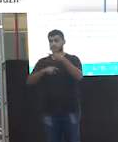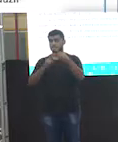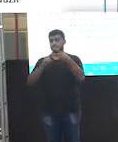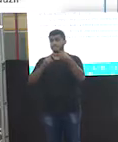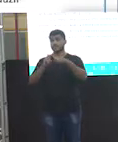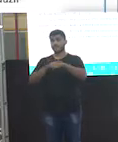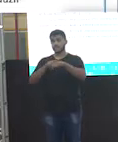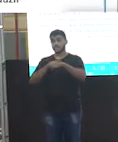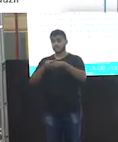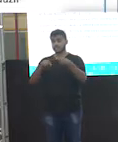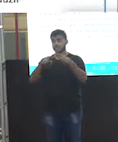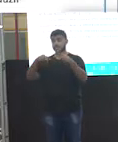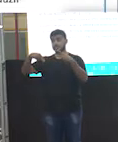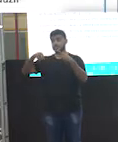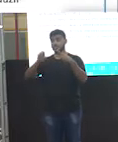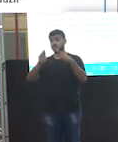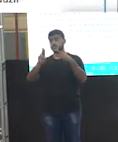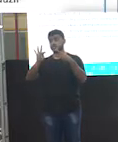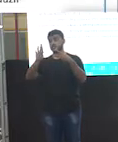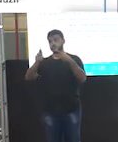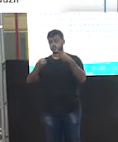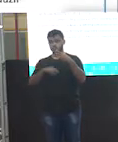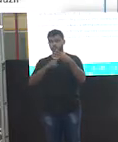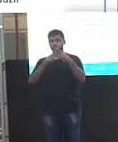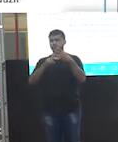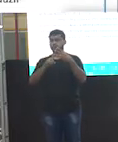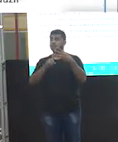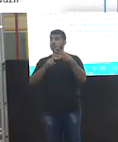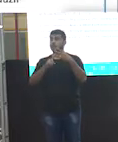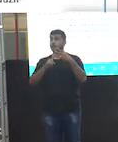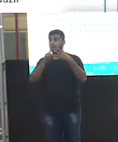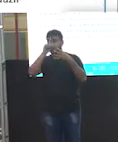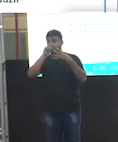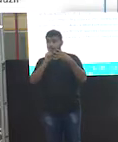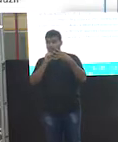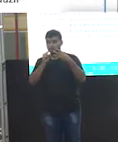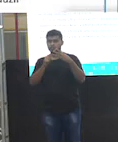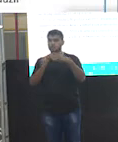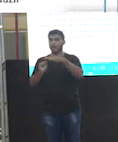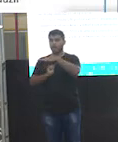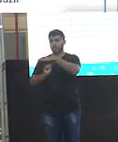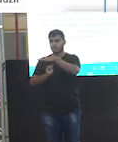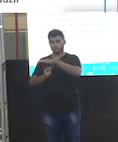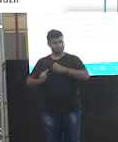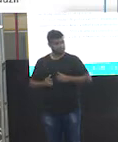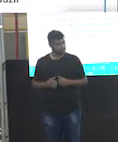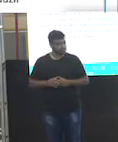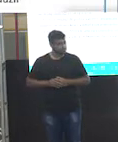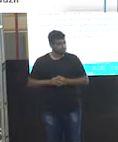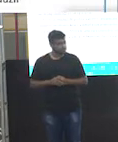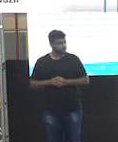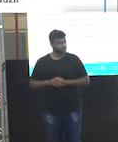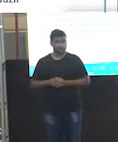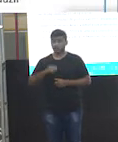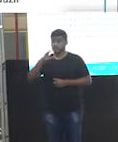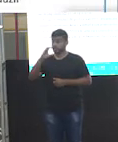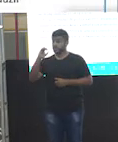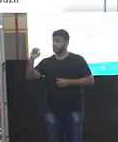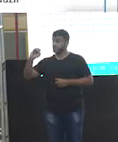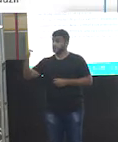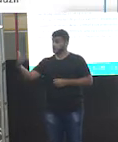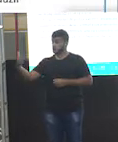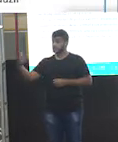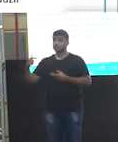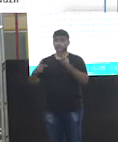pH neutro. Amarelo, pH ácido. O gás carbônico CO2